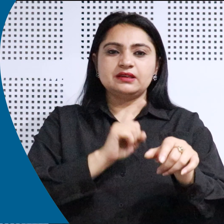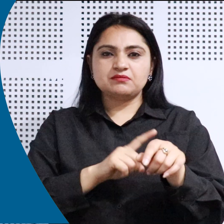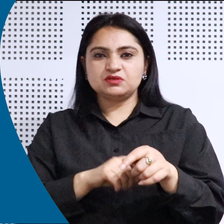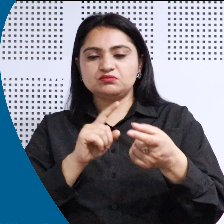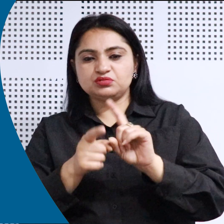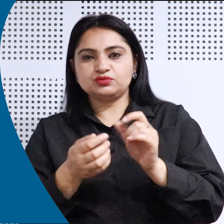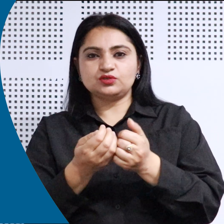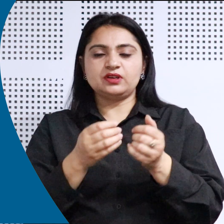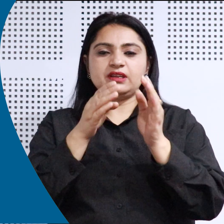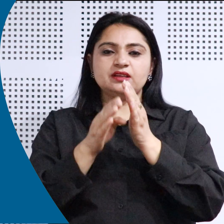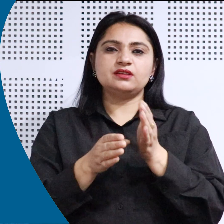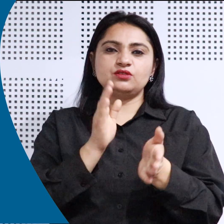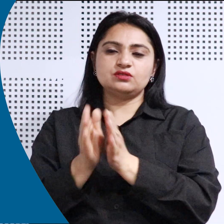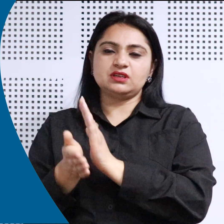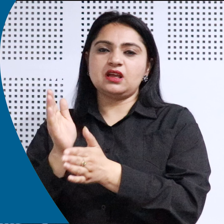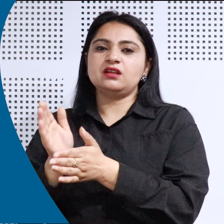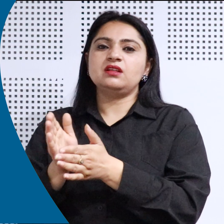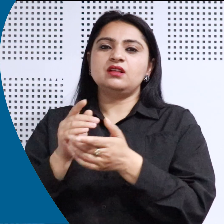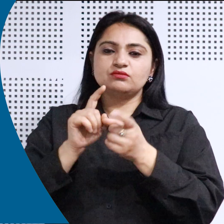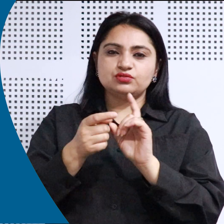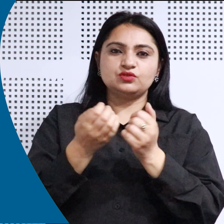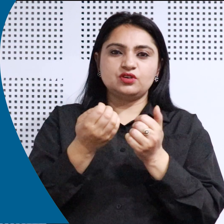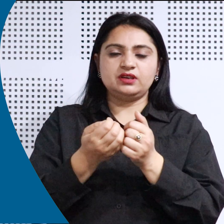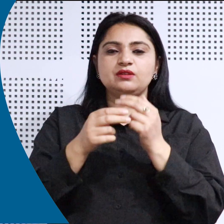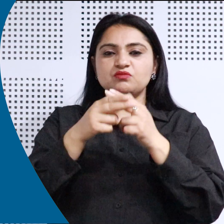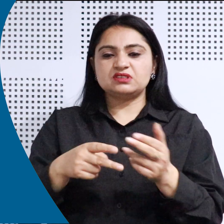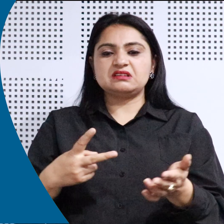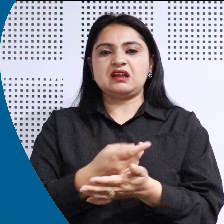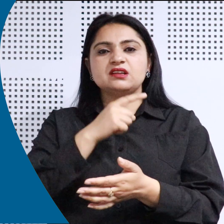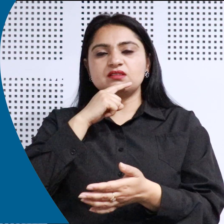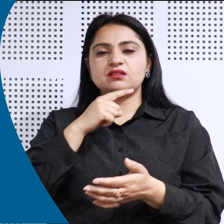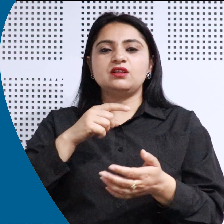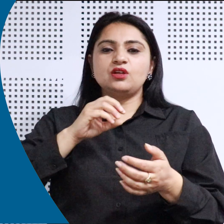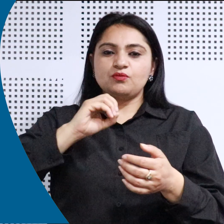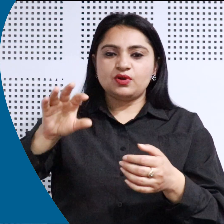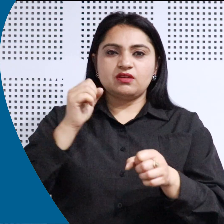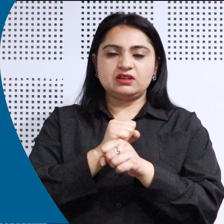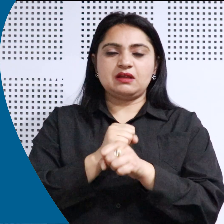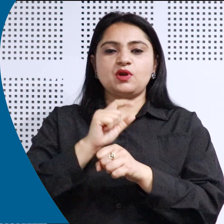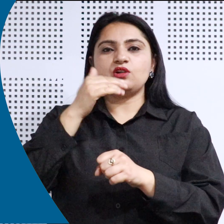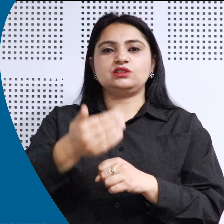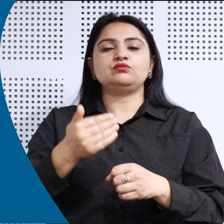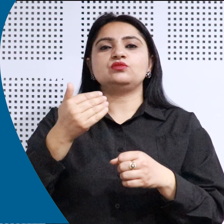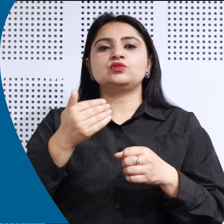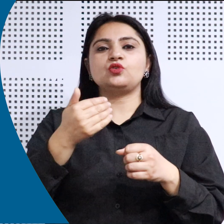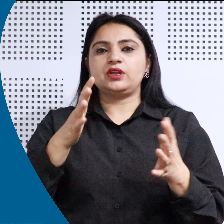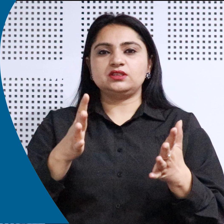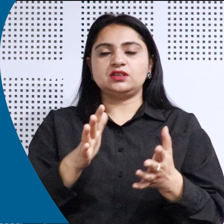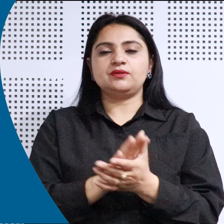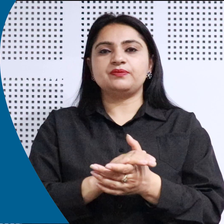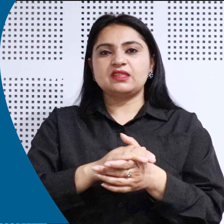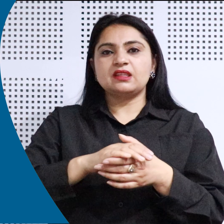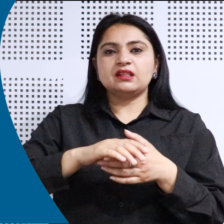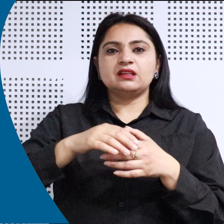गर्ने तर बजेट कटौती गरेर पठाउने क्रम अझै नरोकिएको स्थानीय तहका कर्मचारी बताउँछन्। स्याङ्जाको वालिङ